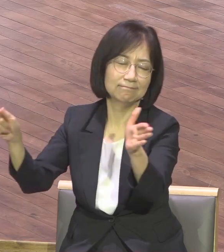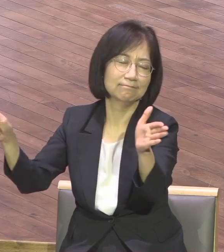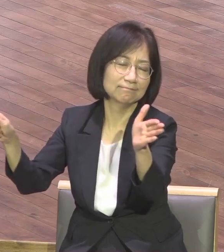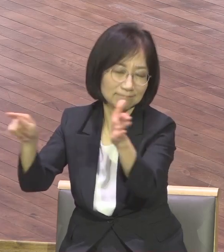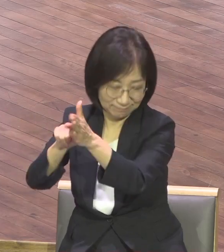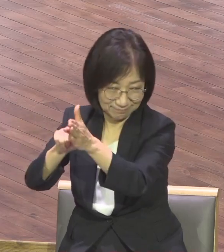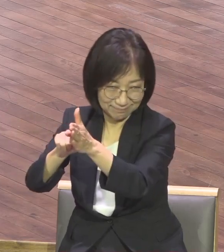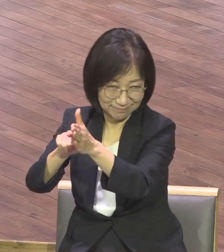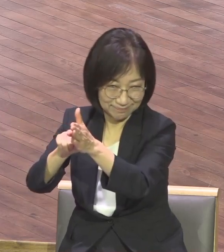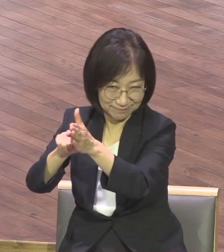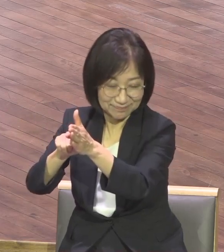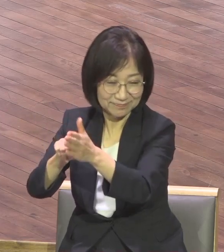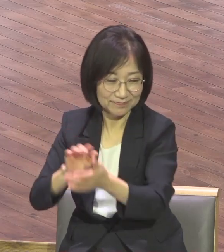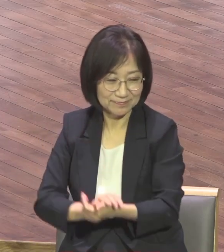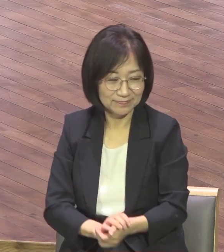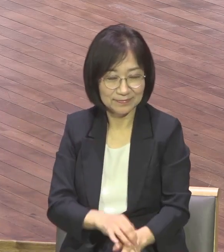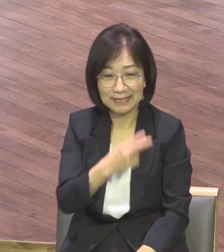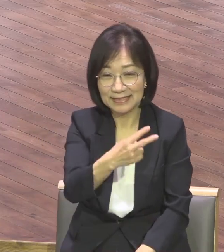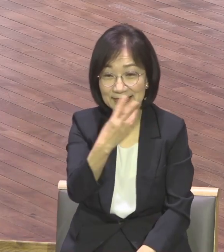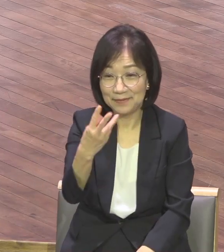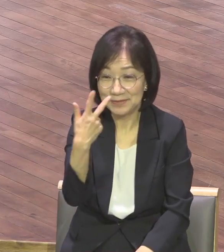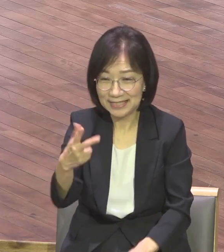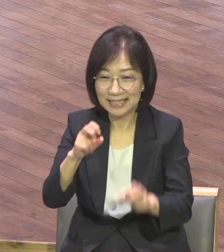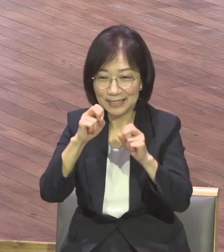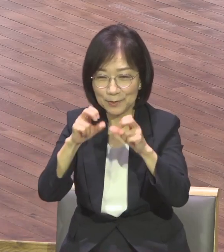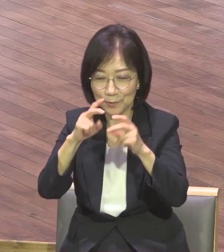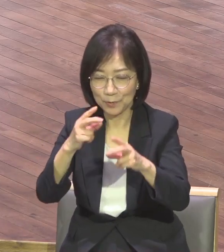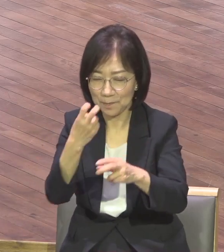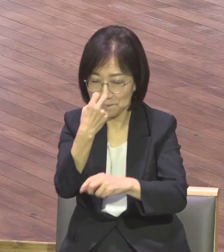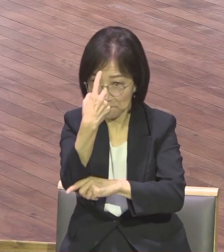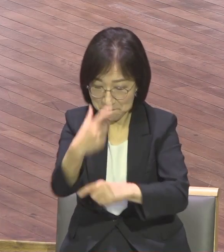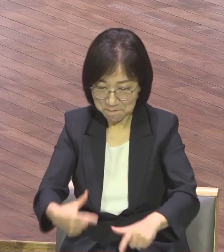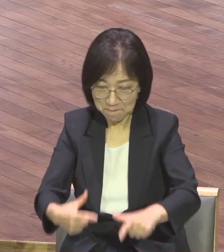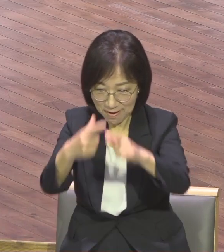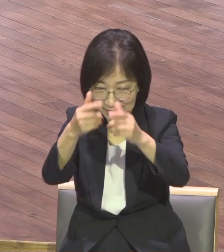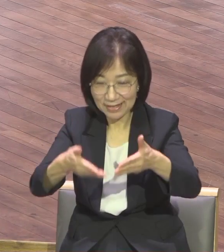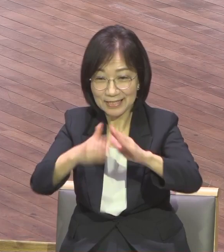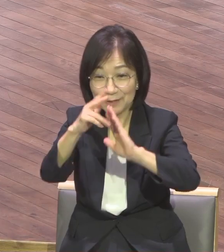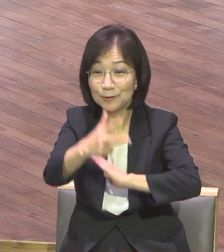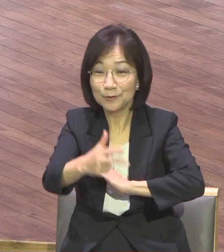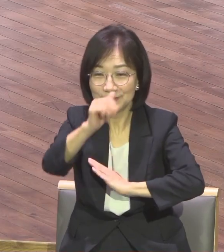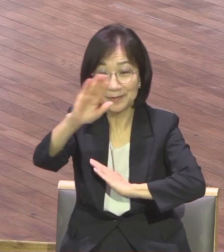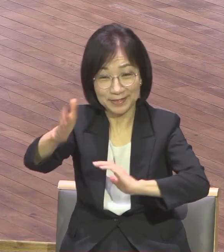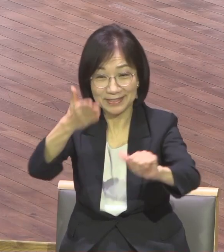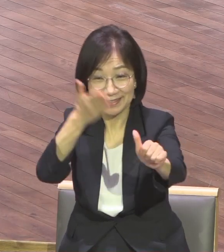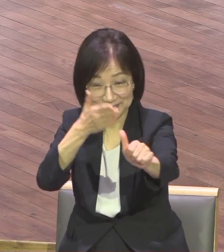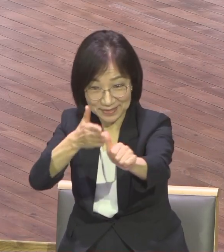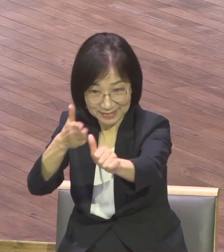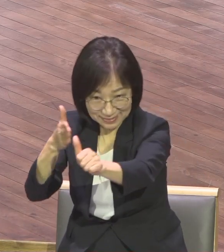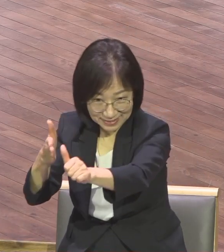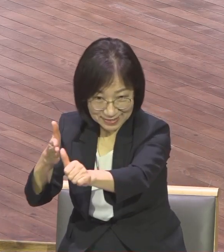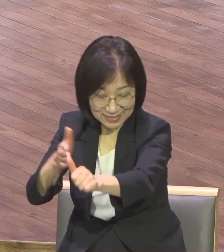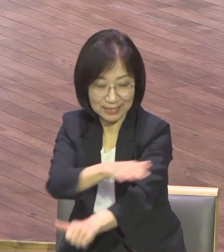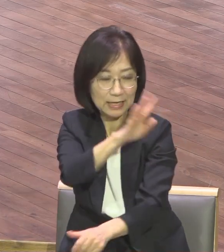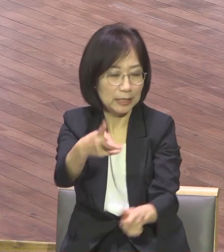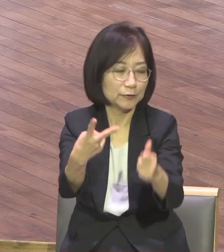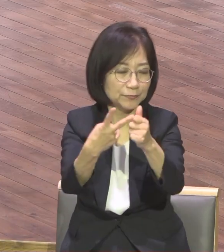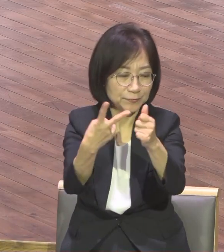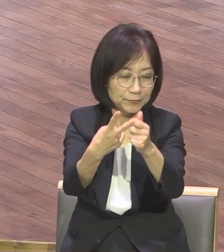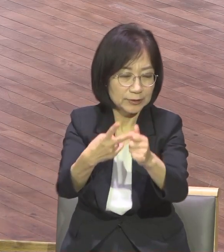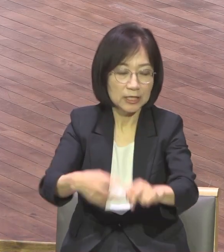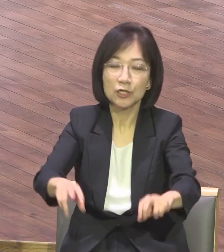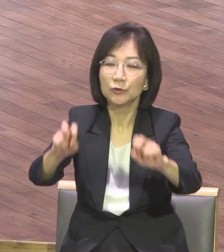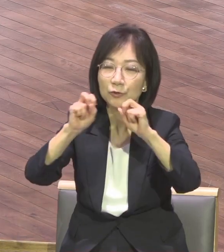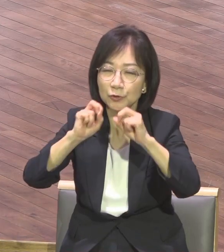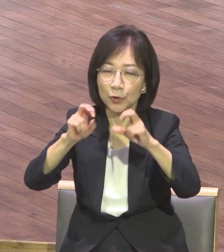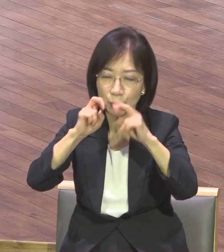237 성경 망대에 멋지게 세우는 237 성경의 주역들 다 되길 주님으로 축복합니다. 두 번째로 성경의 동력입니다.